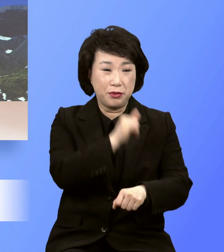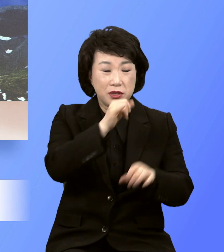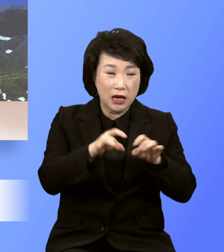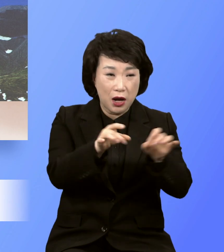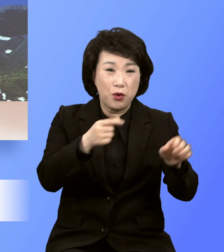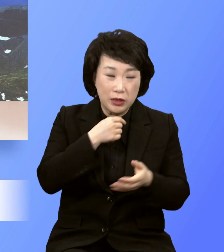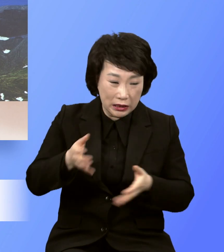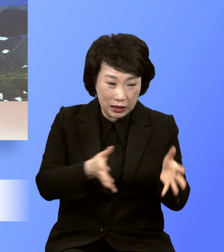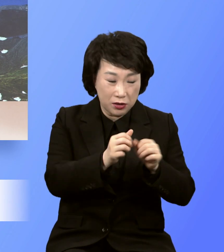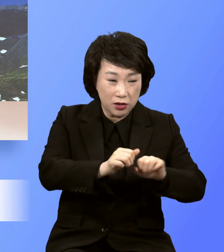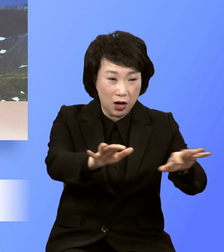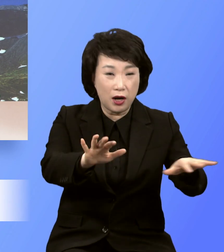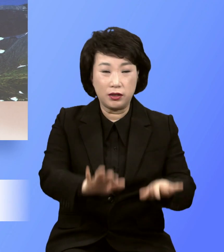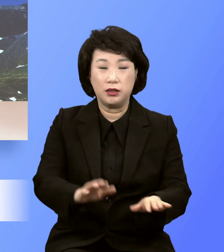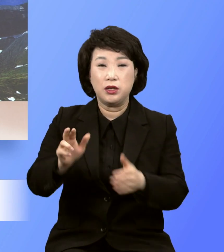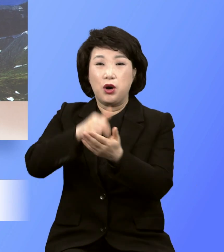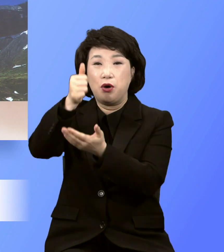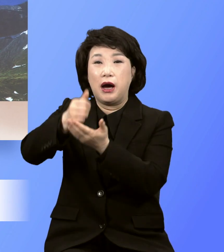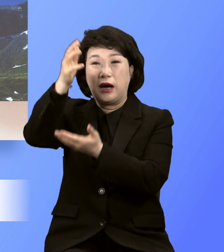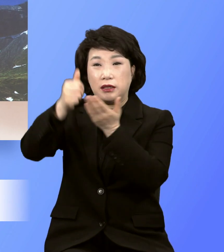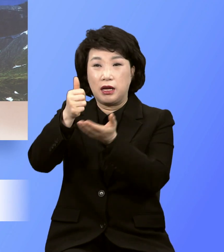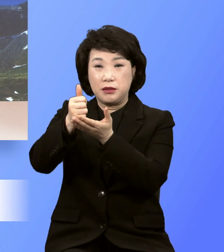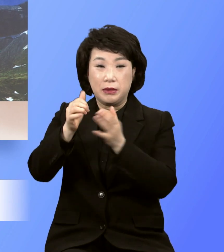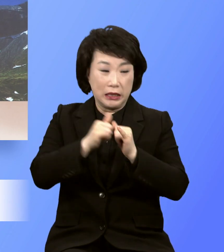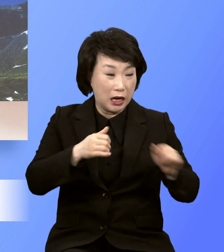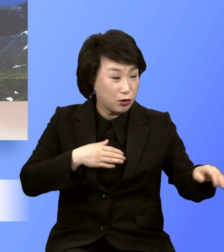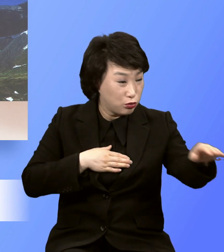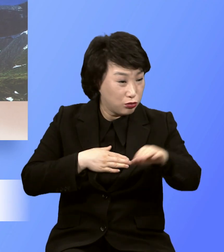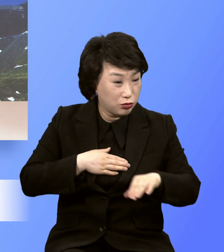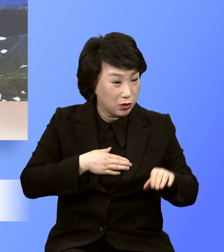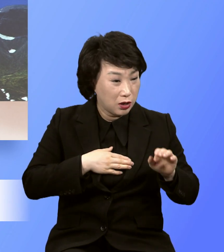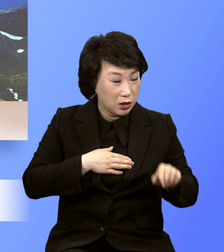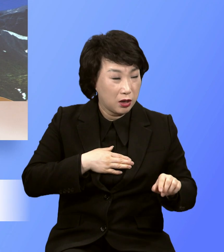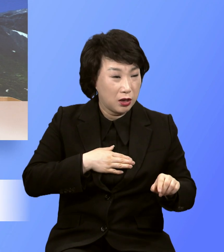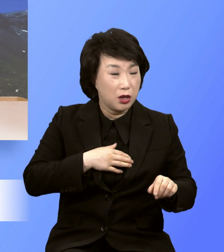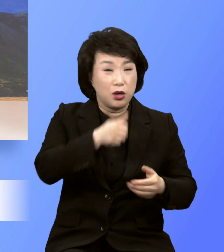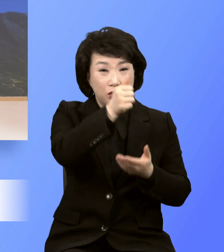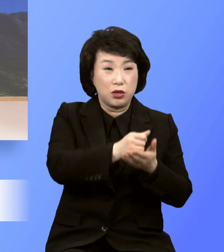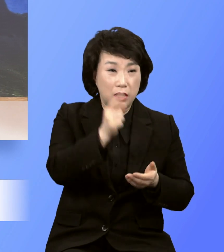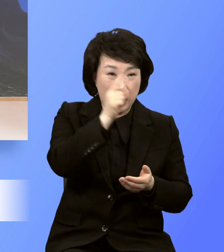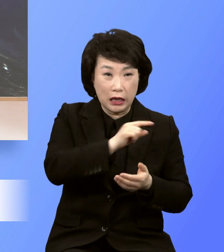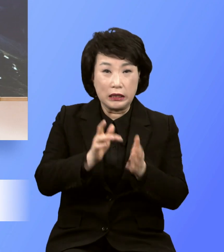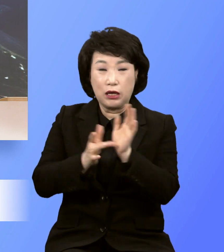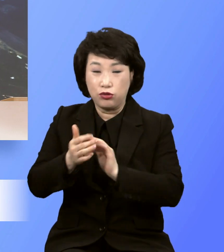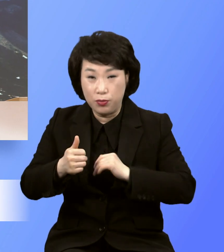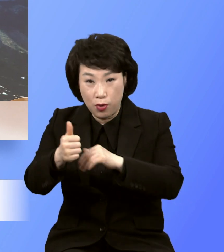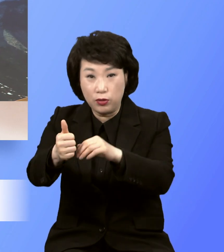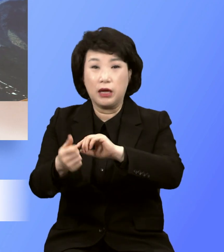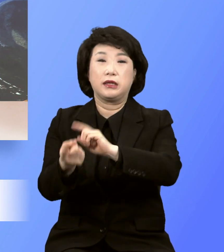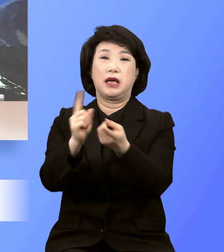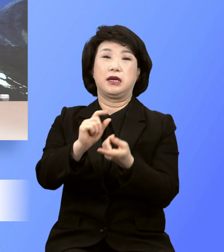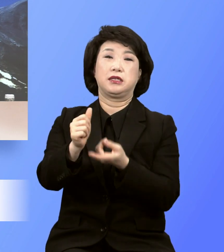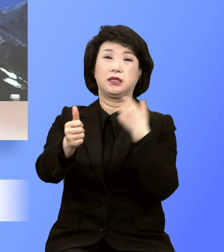길로 갔거늘 여호와께서는 우리 무리의 죄악을 그에게